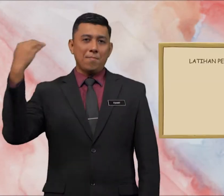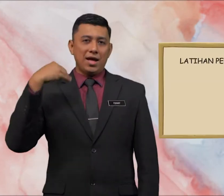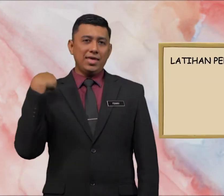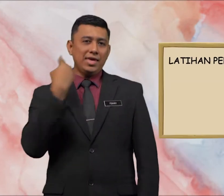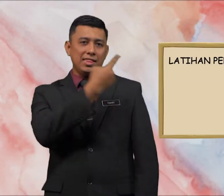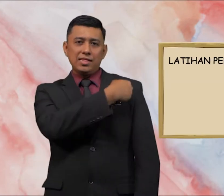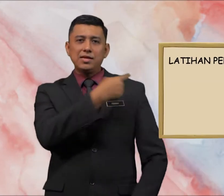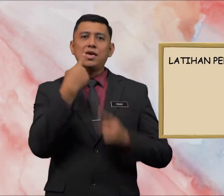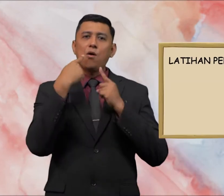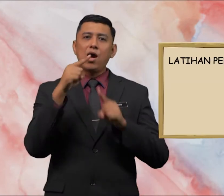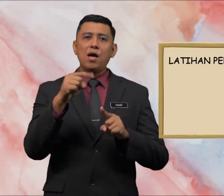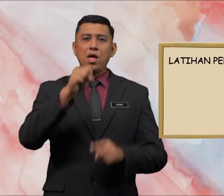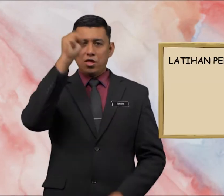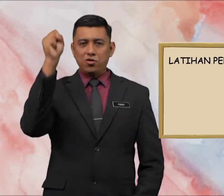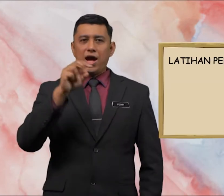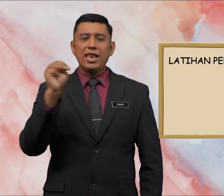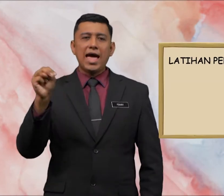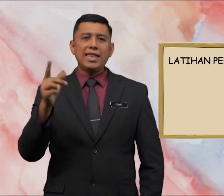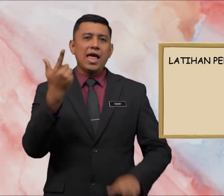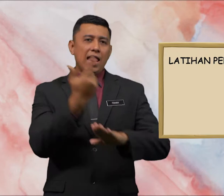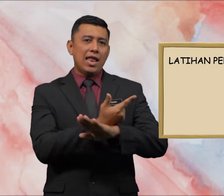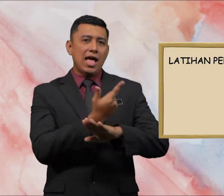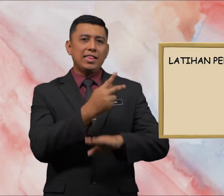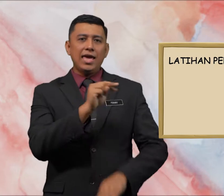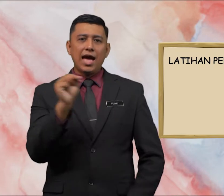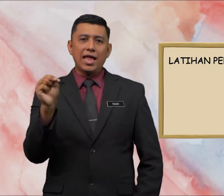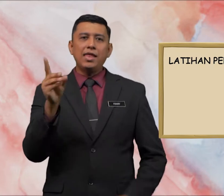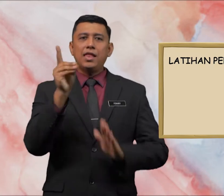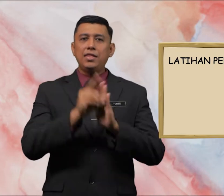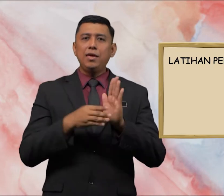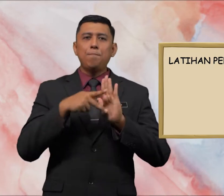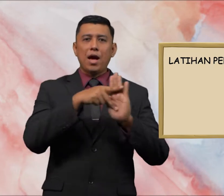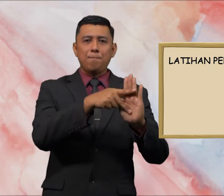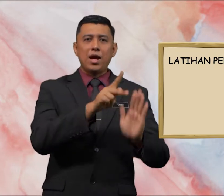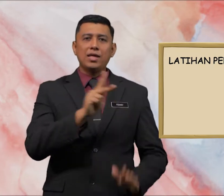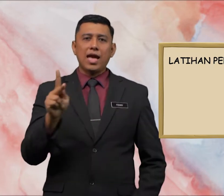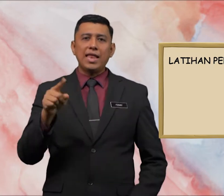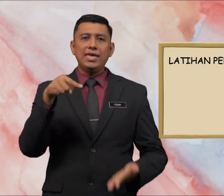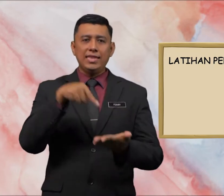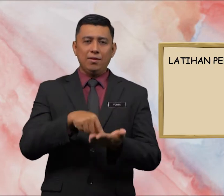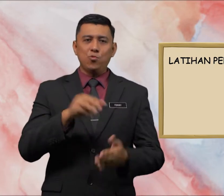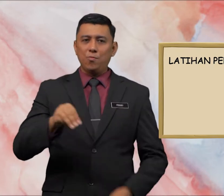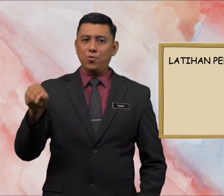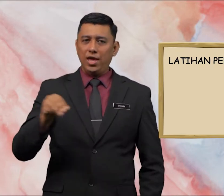Mari kita jawab soalan latihan dipaparkan ini,